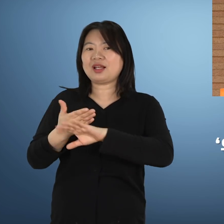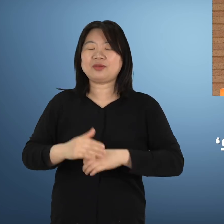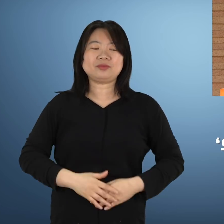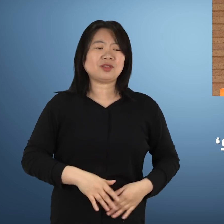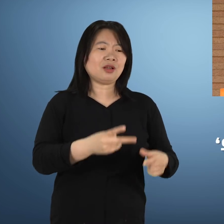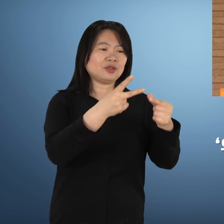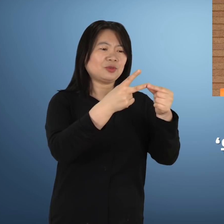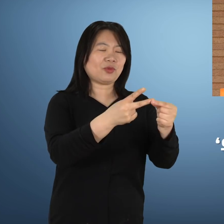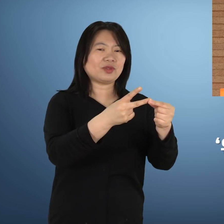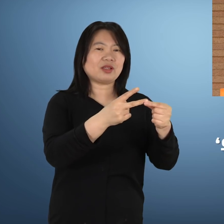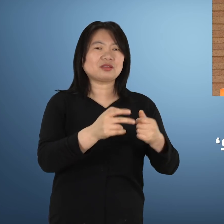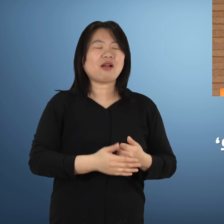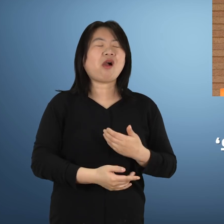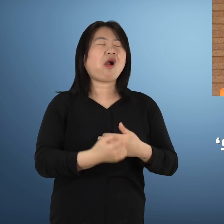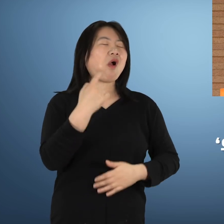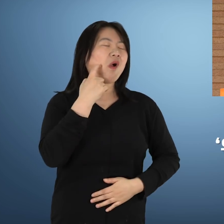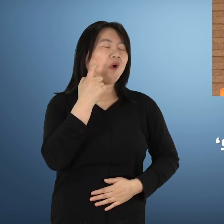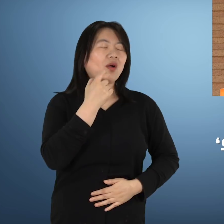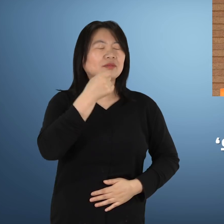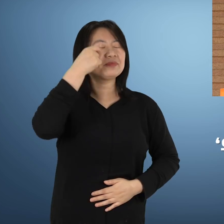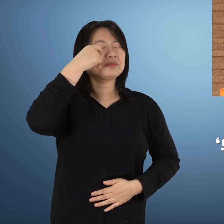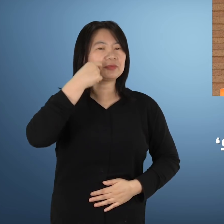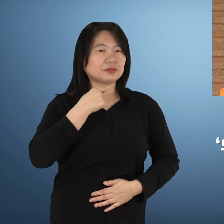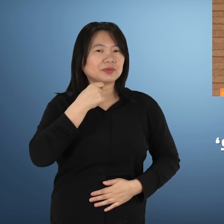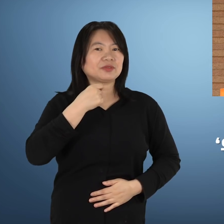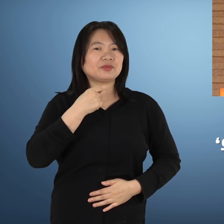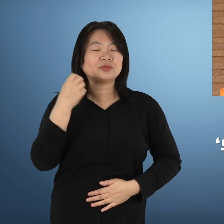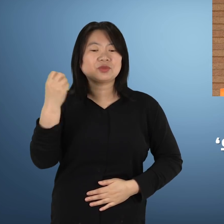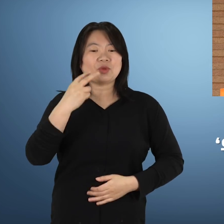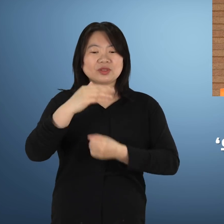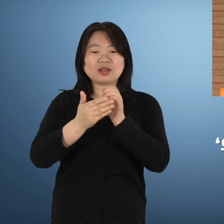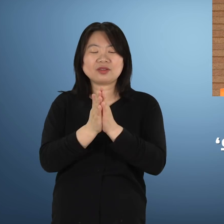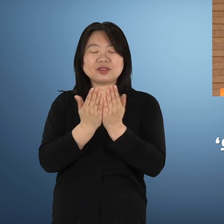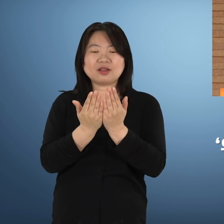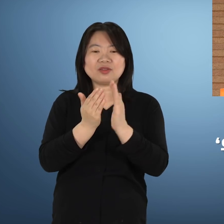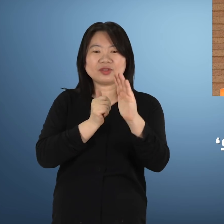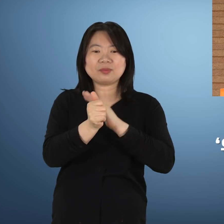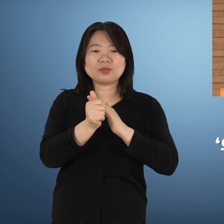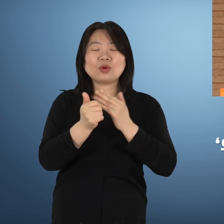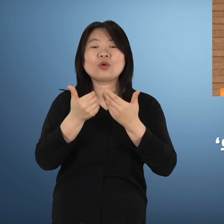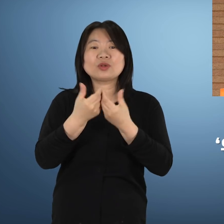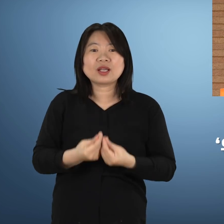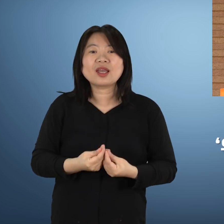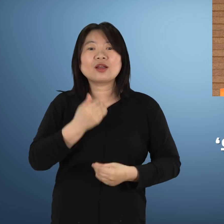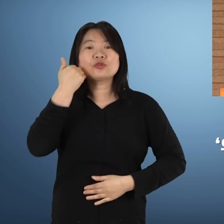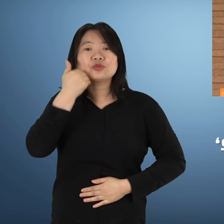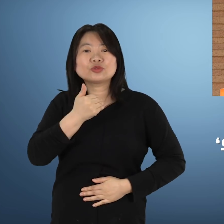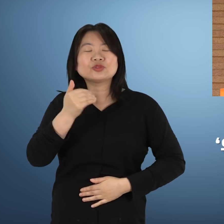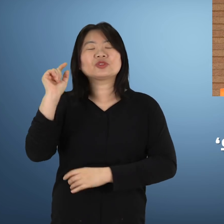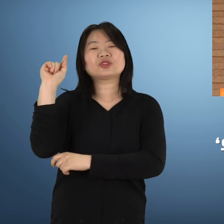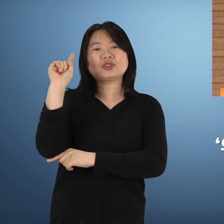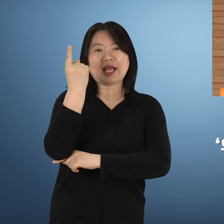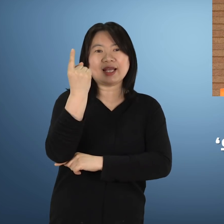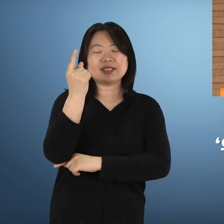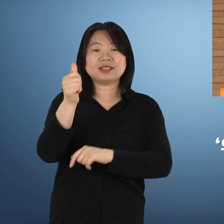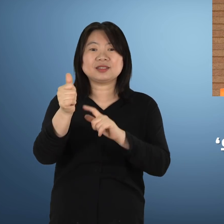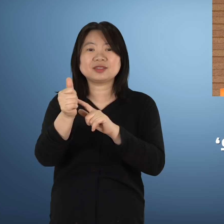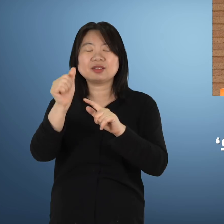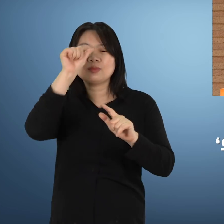위선의 눈물입니다. 그리고 이제 성경에서 대표적인 인물을 다윗을